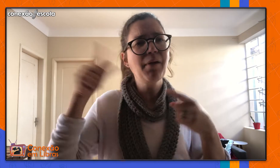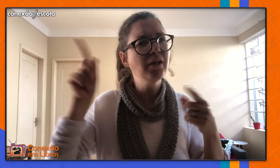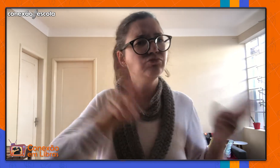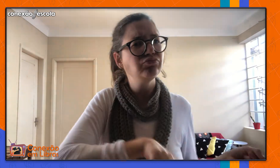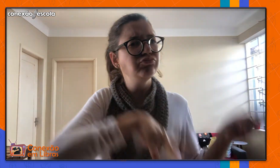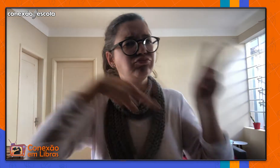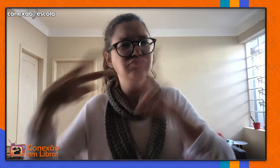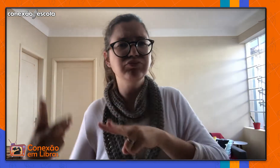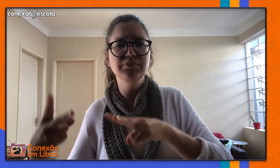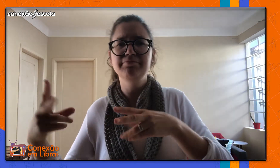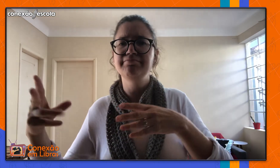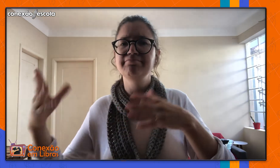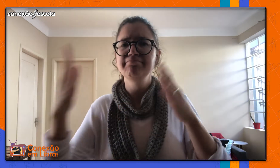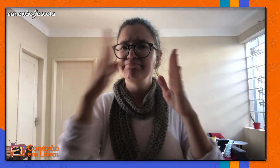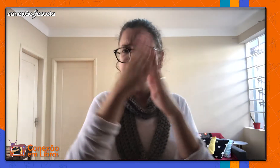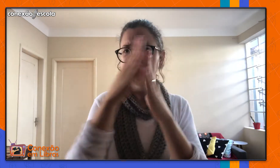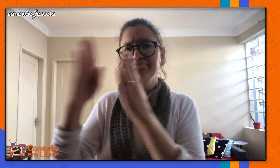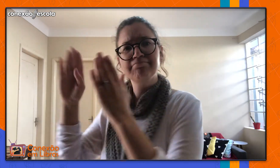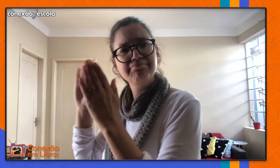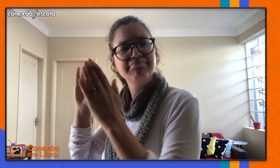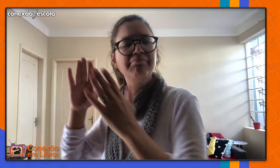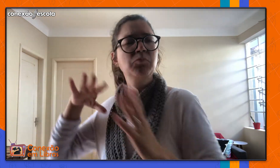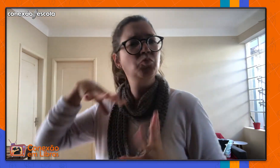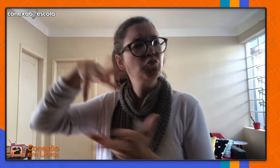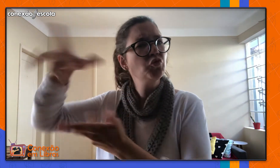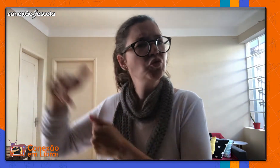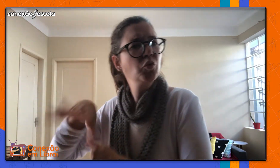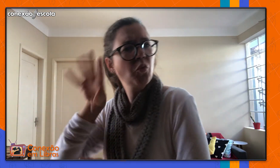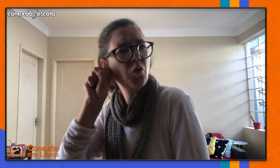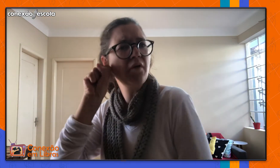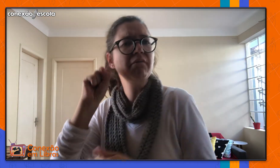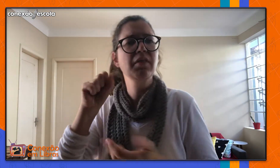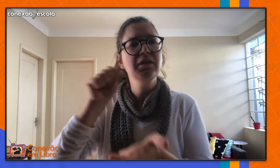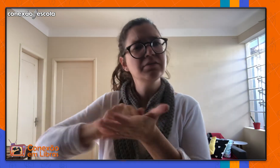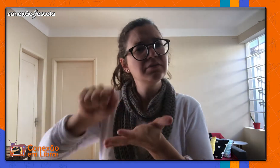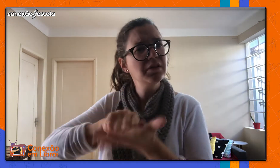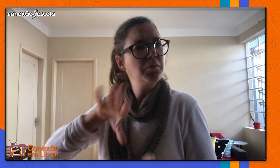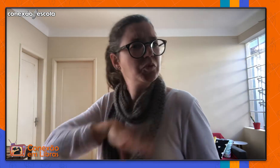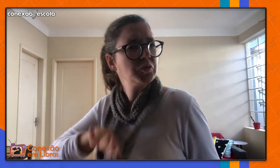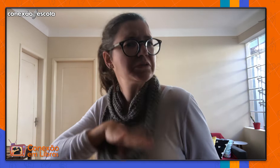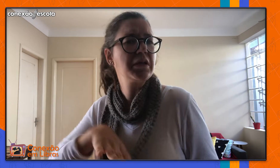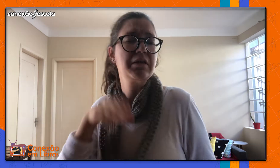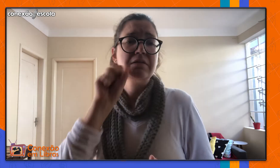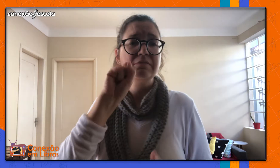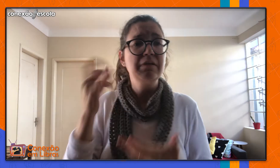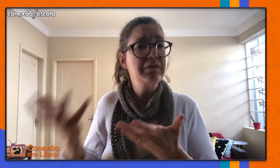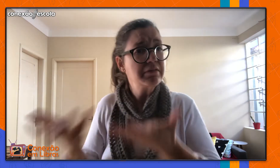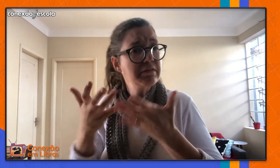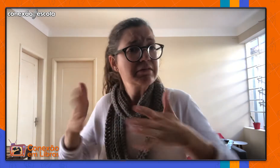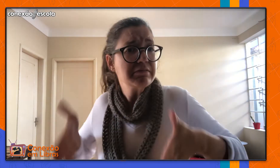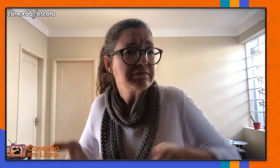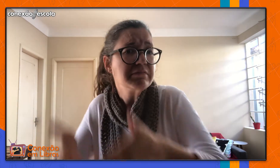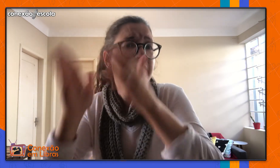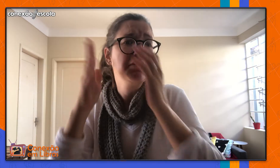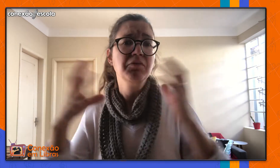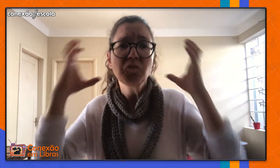delas também, a Libras, e depois elas vão poder, no mundo ouvinte, aprender o português também, para que possam se interagir.